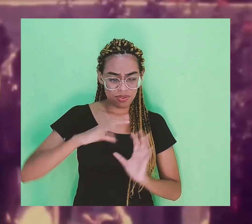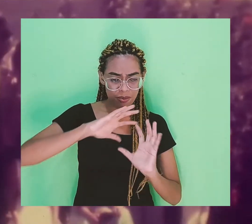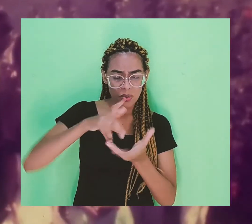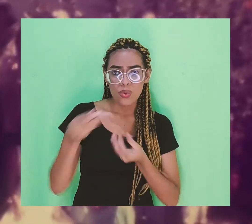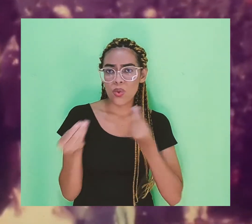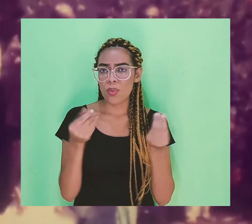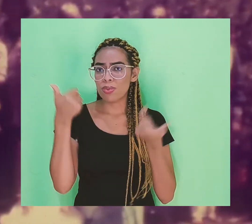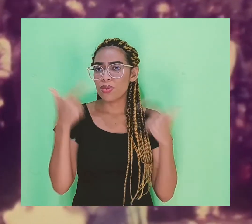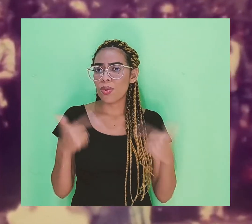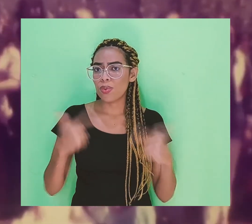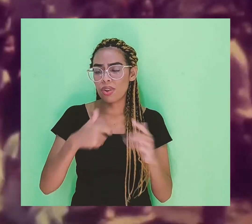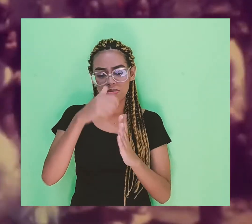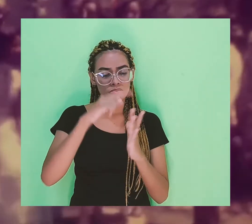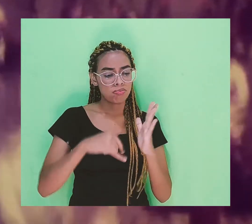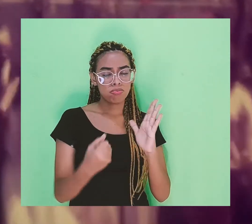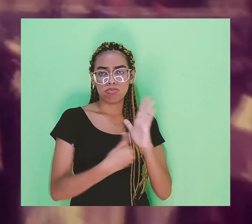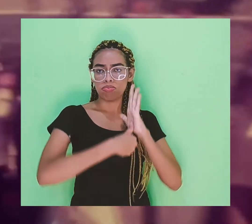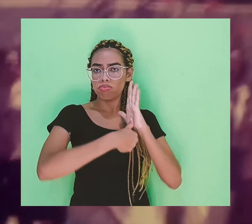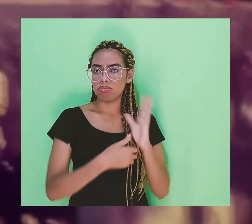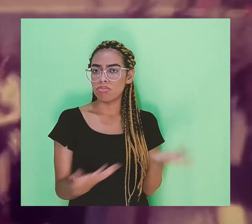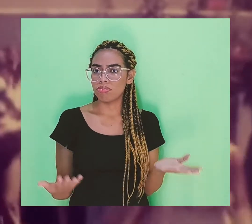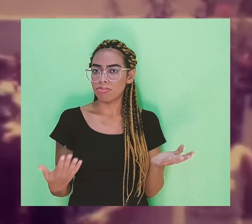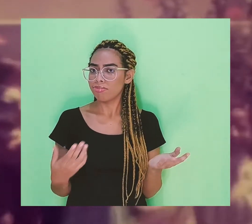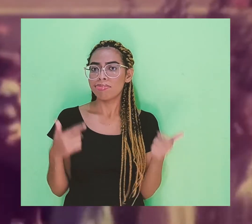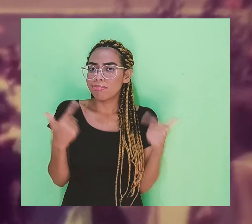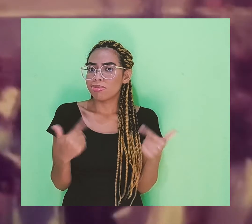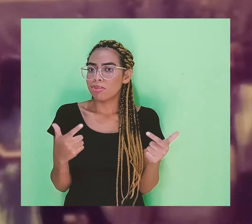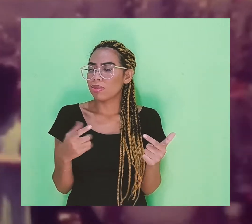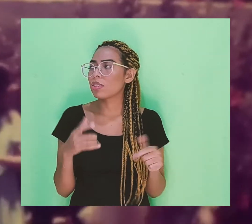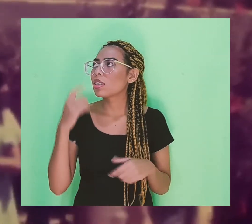tem uma perspectiva de existir imageticamente, sabe?